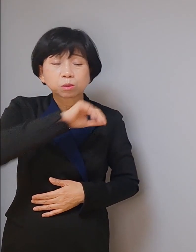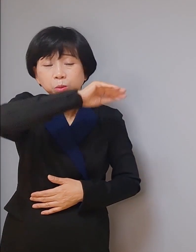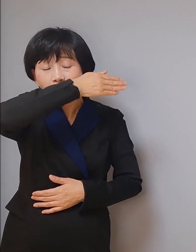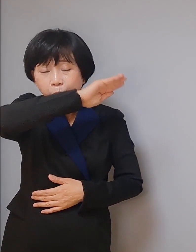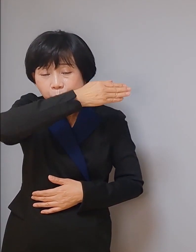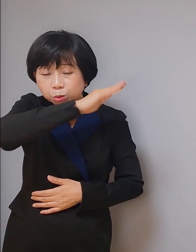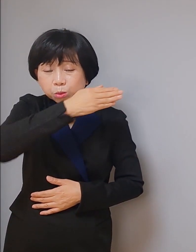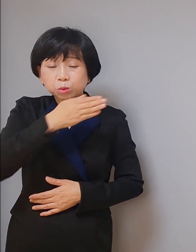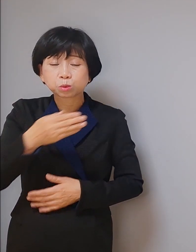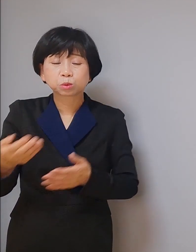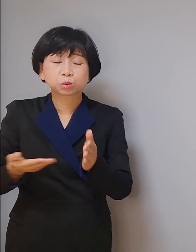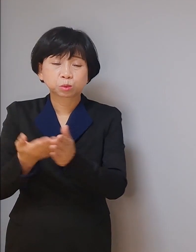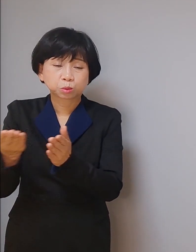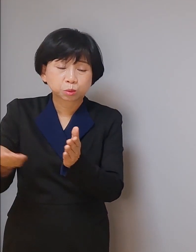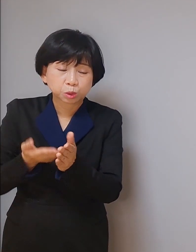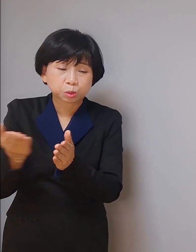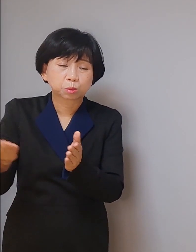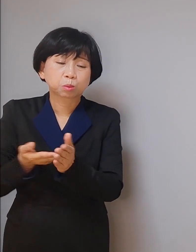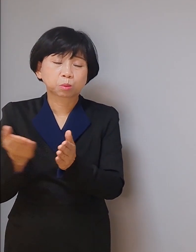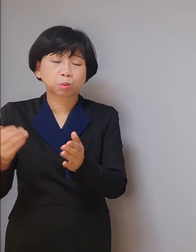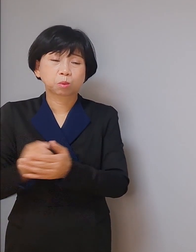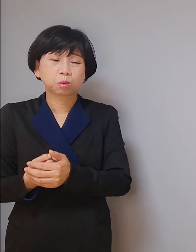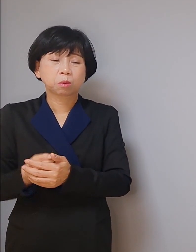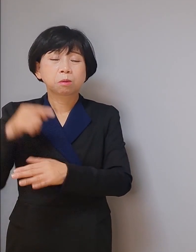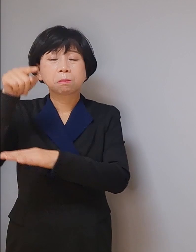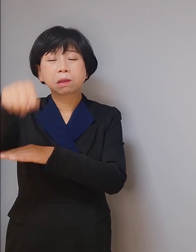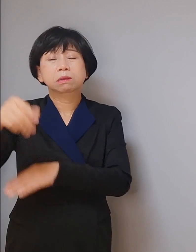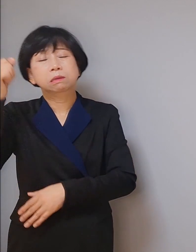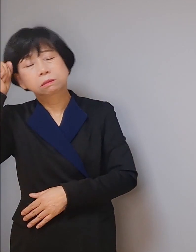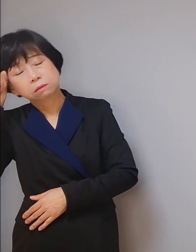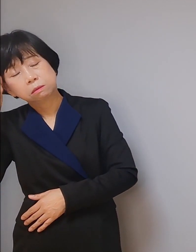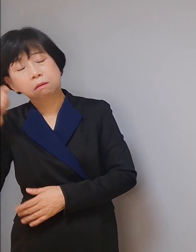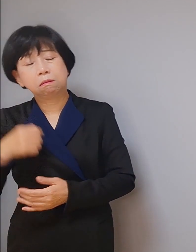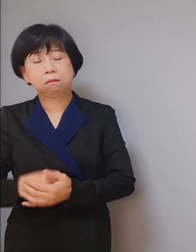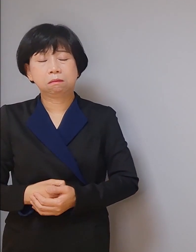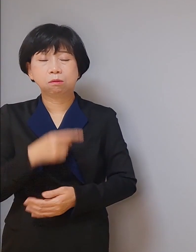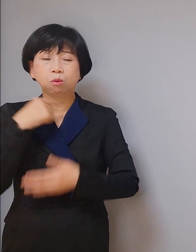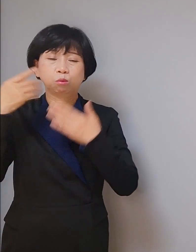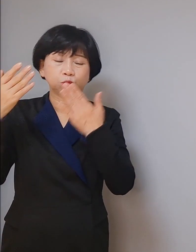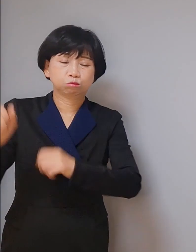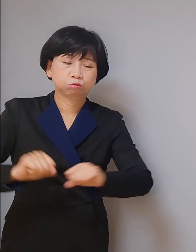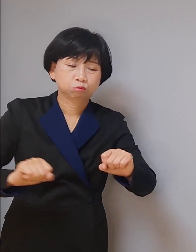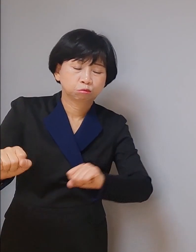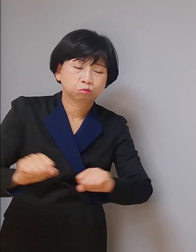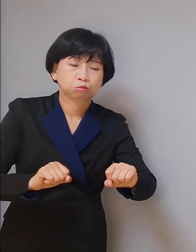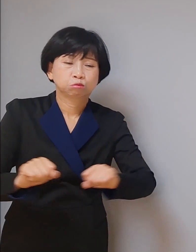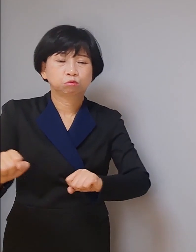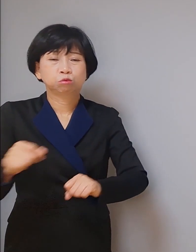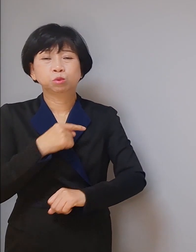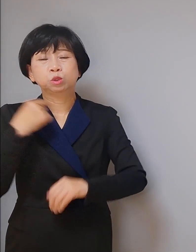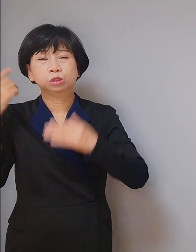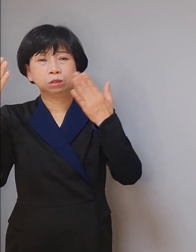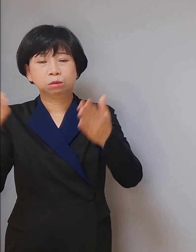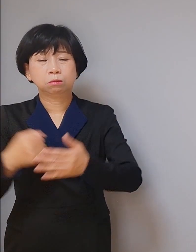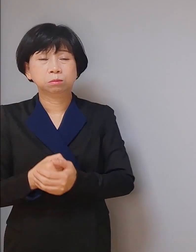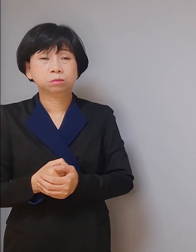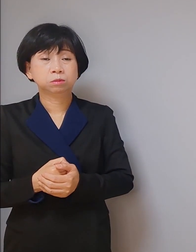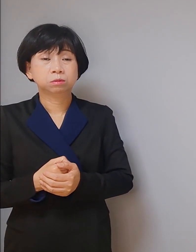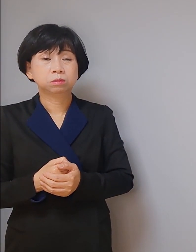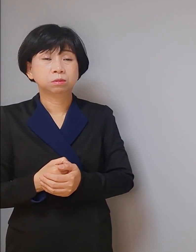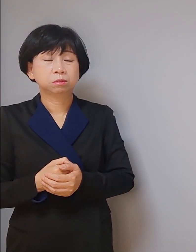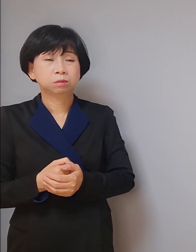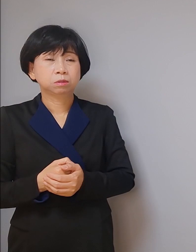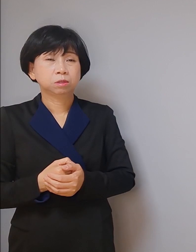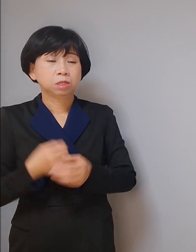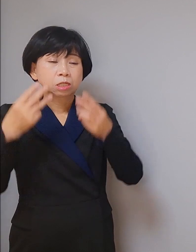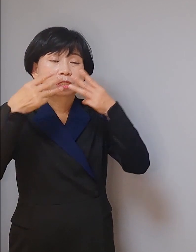죽이었고 그의 거처는 지푸라기 속이었습니다. 그렇게 헌신하고 희생하면서 당시 사람 취급도 받지